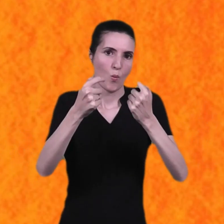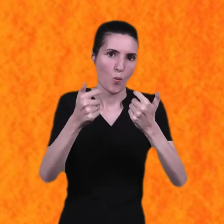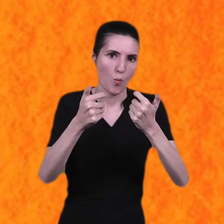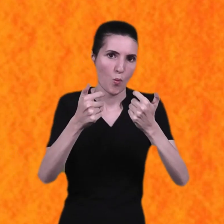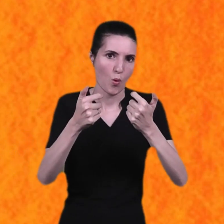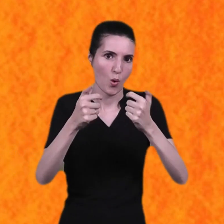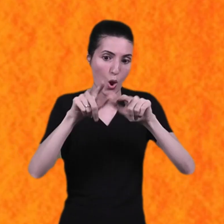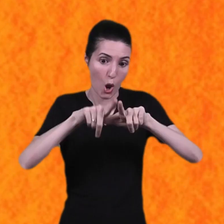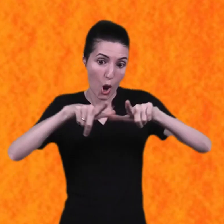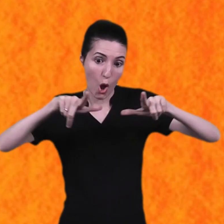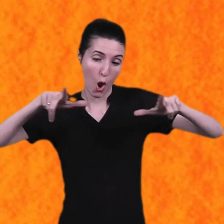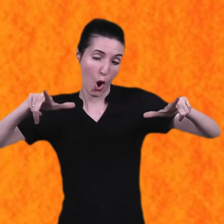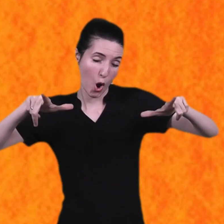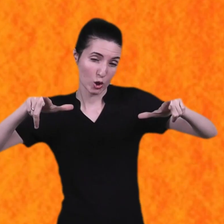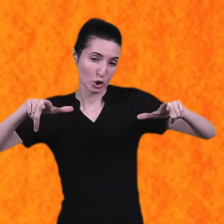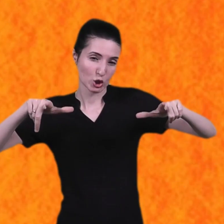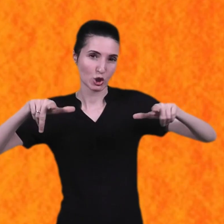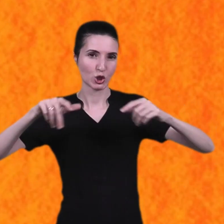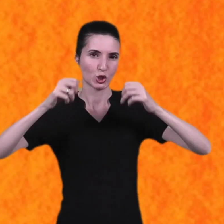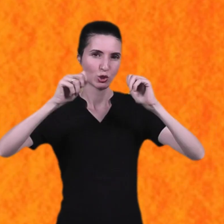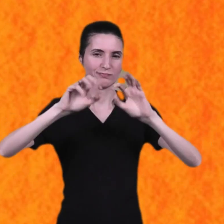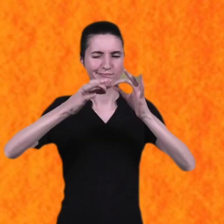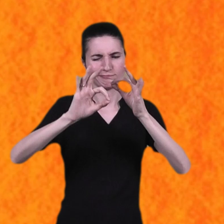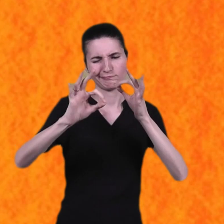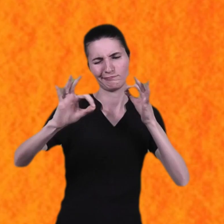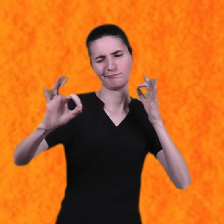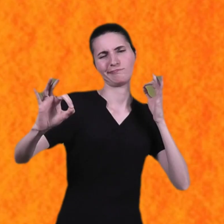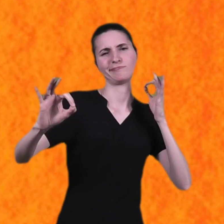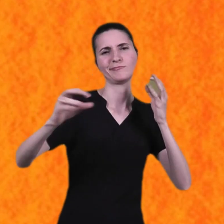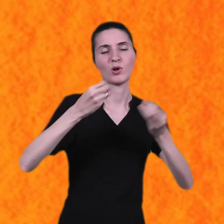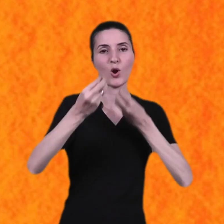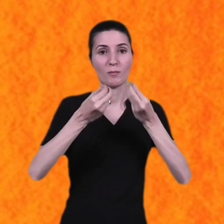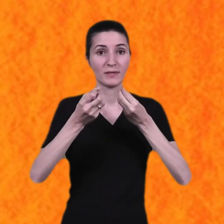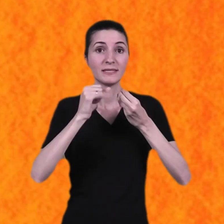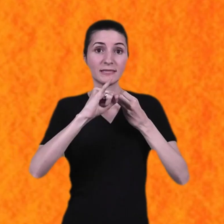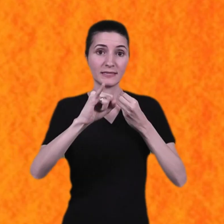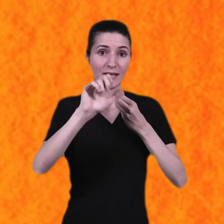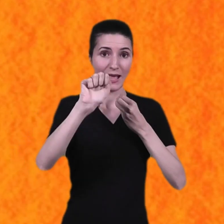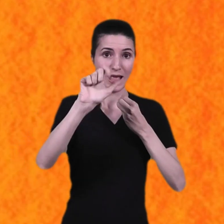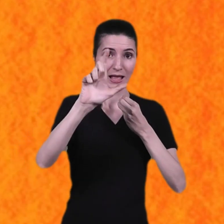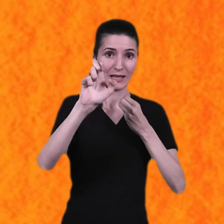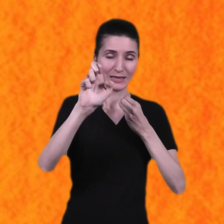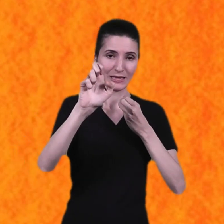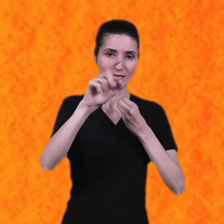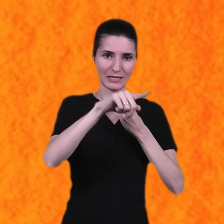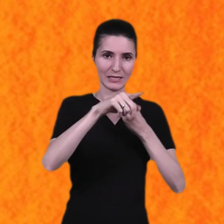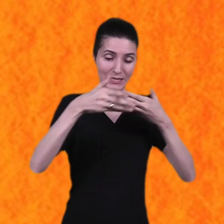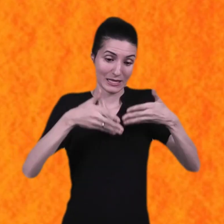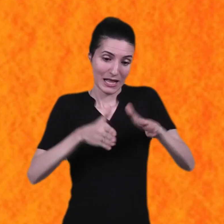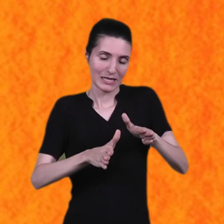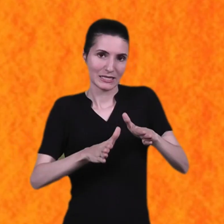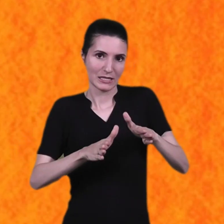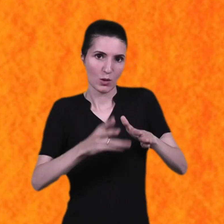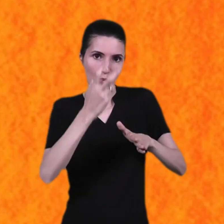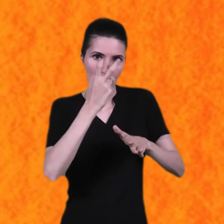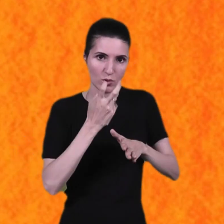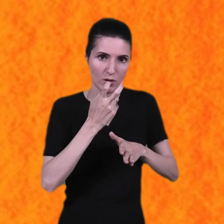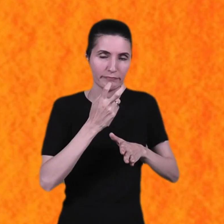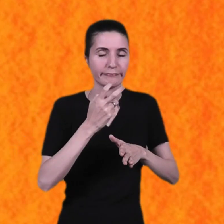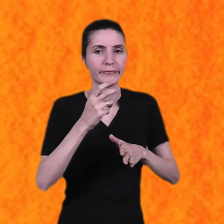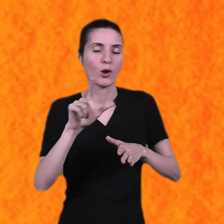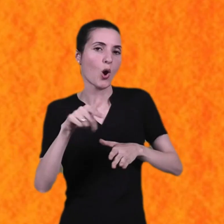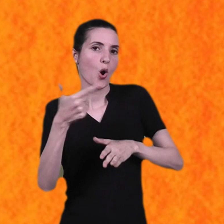um abismo entre uma pessoa que nasceu com deficiência visual, que é o caso do Alexandre, isso. E uma pessoa que perdeu a visão com